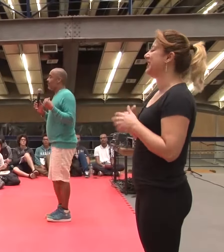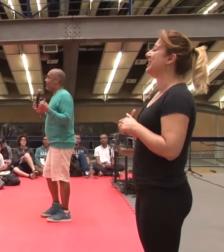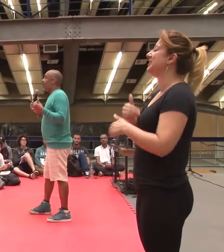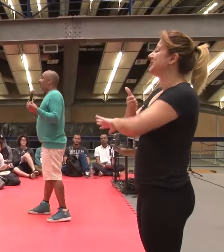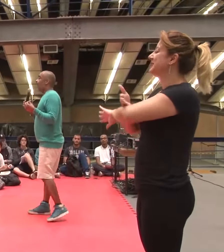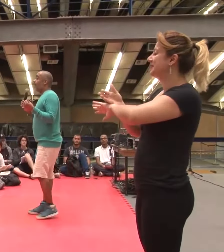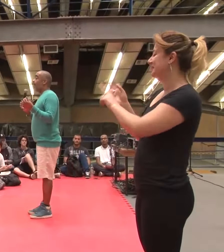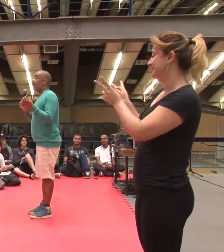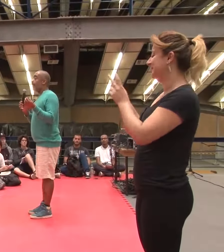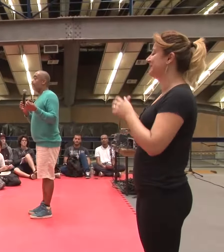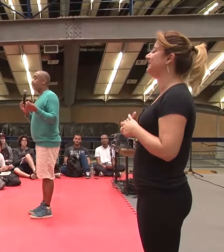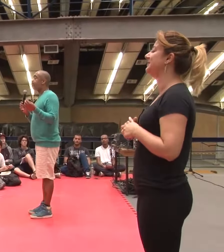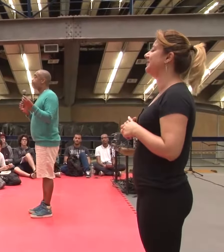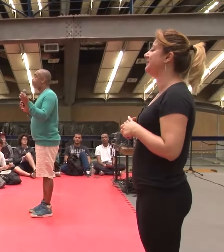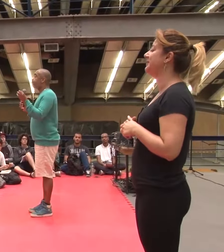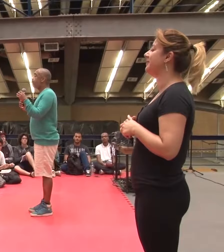no meu caso.